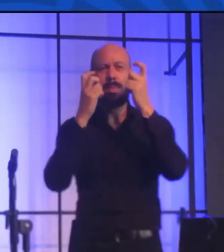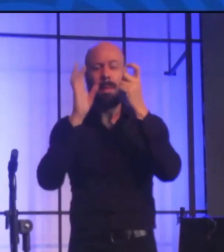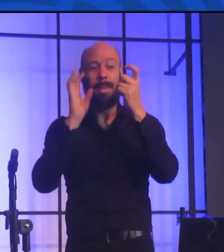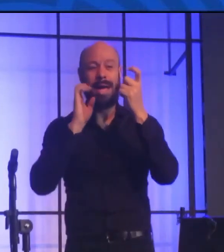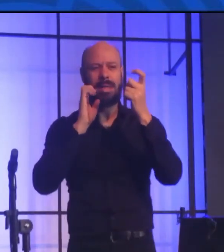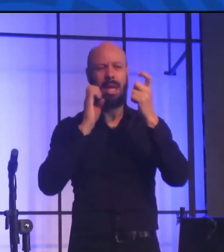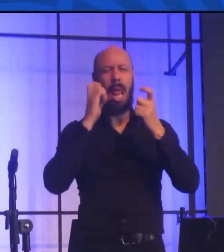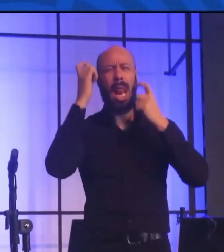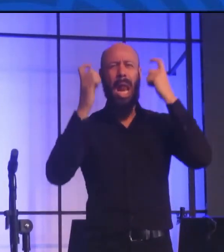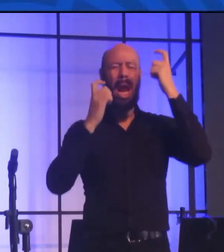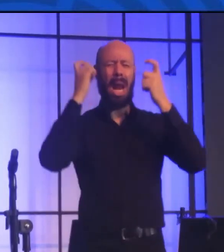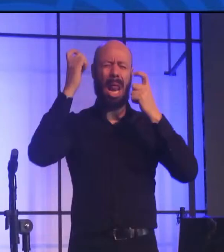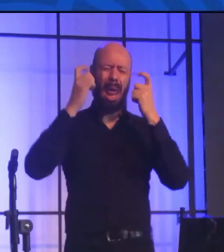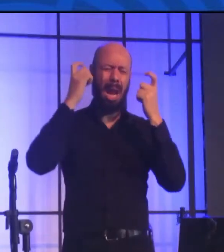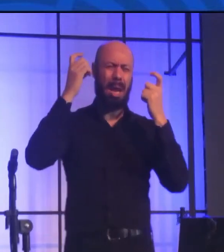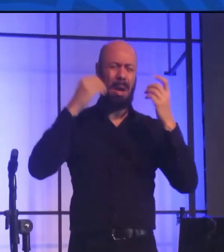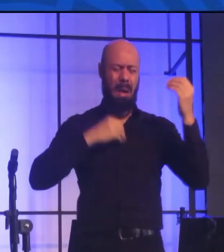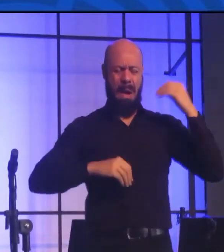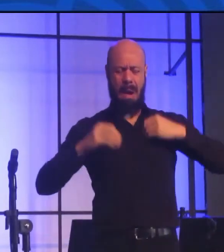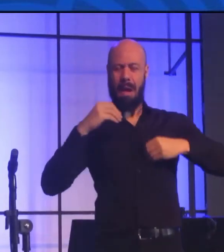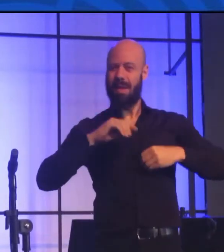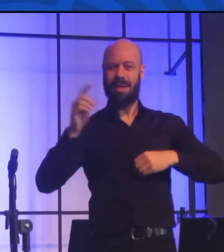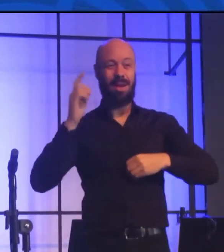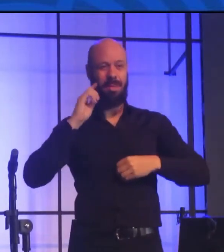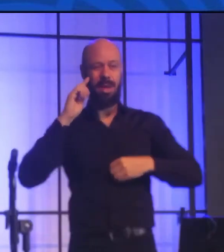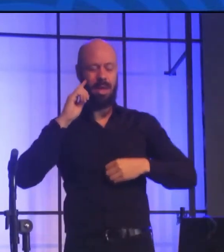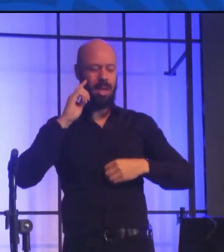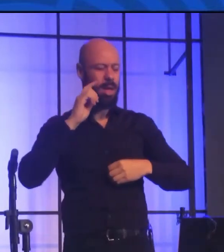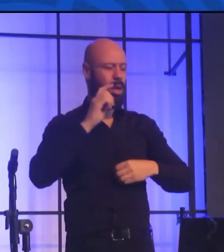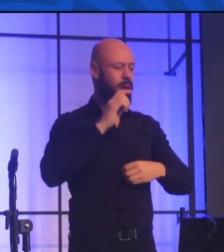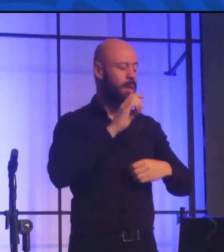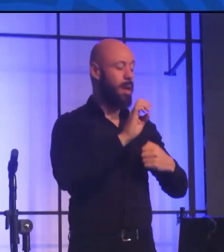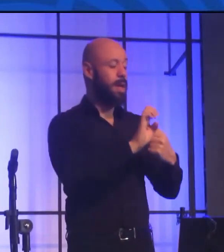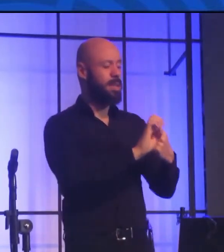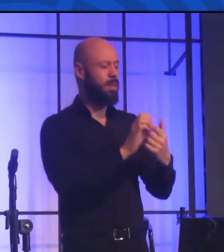ano. E o profeta perguntou, onde caiu?